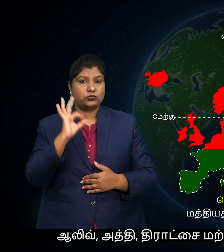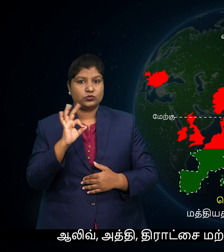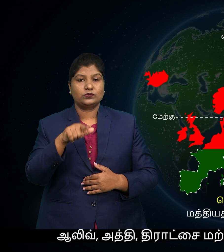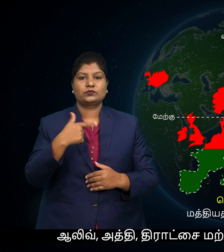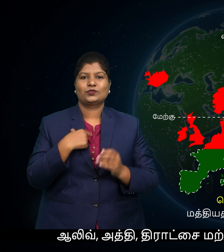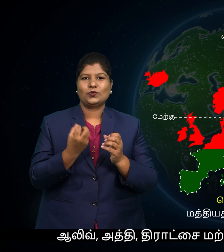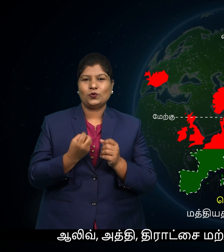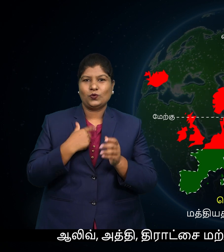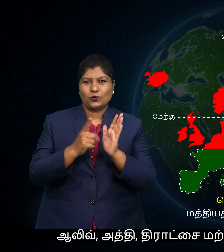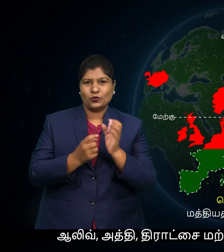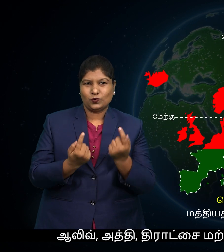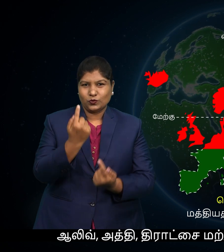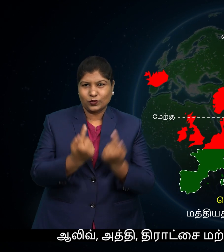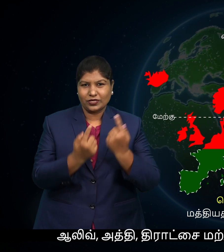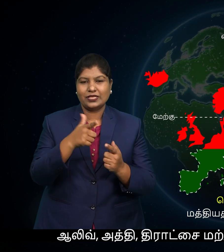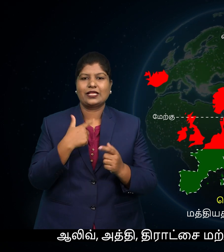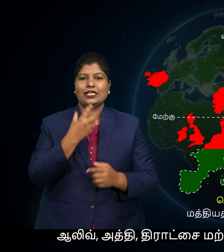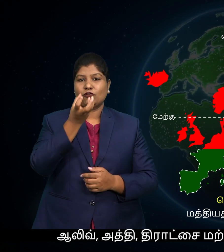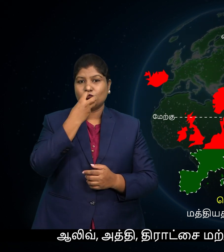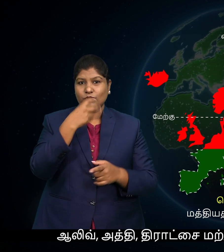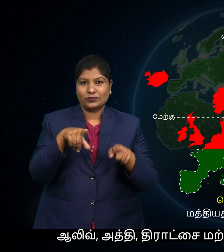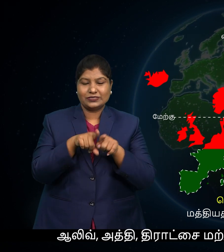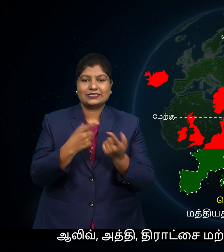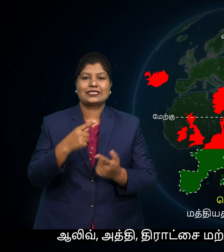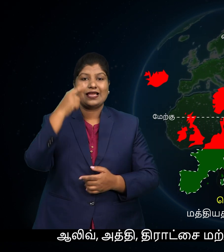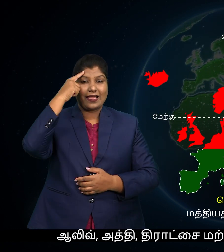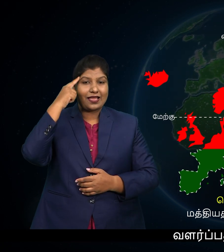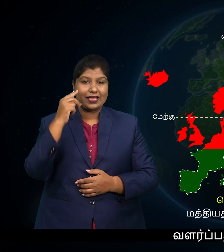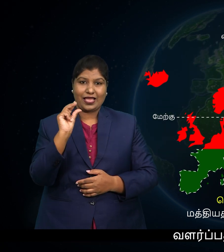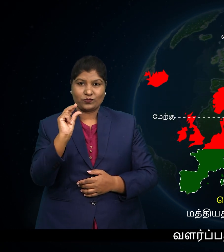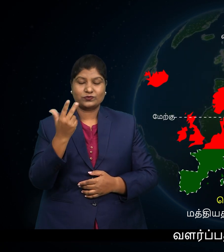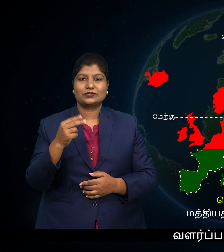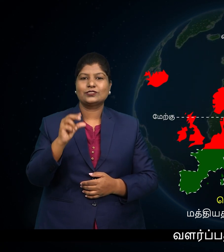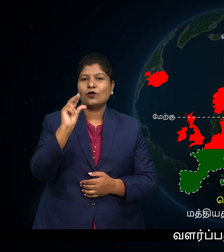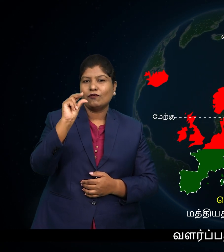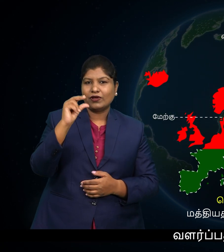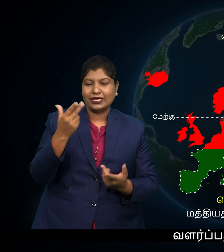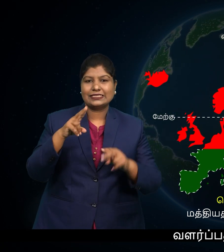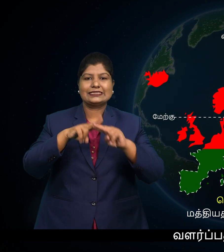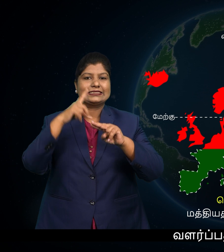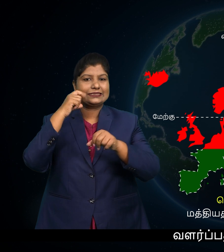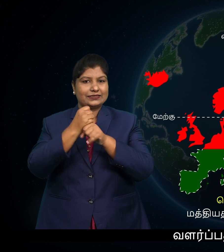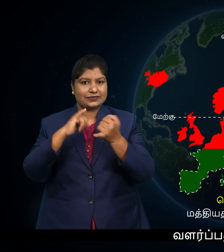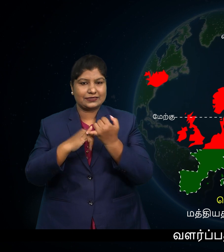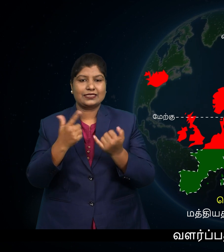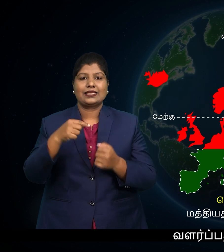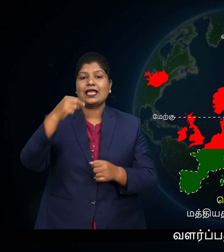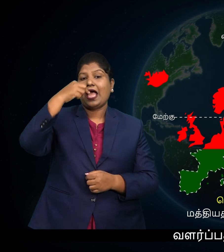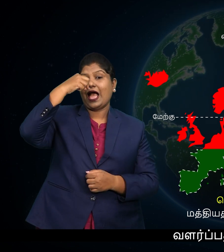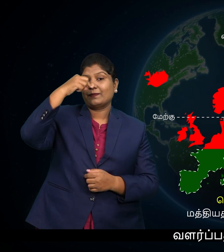ஆலிவ், அத்தி, திராட்சை மற்றும் ஆரஞ்சு போன்ற பழங்களை வளர்ப்பதற்கு ஏற்றது.